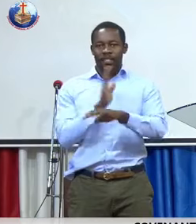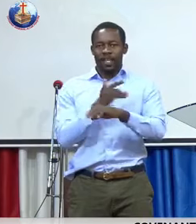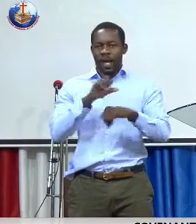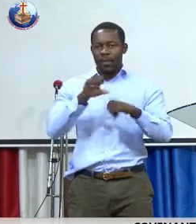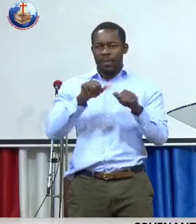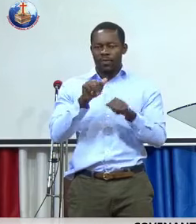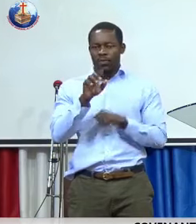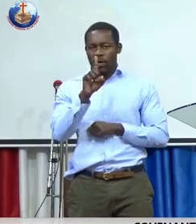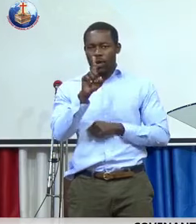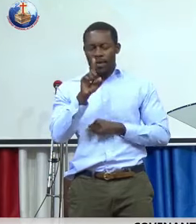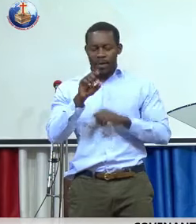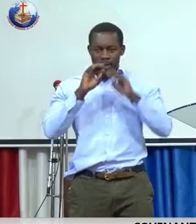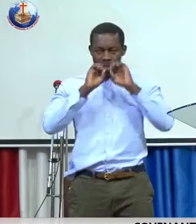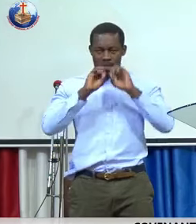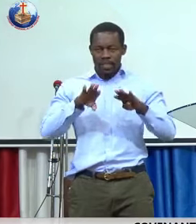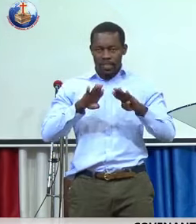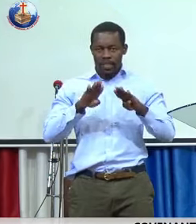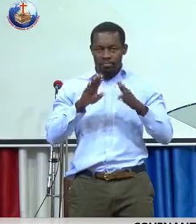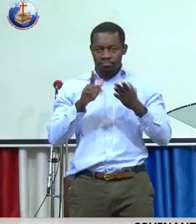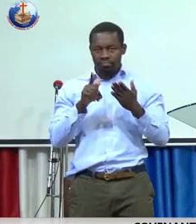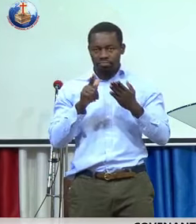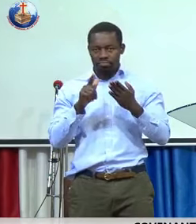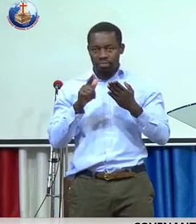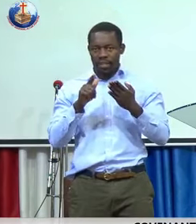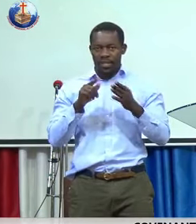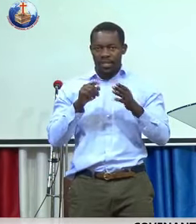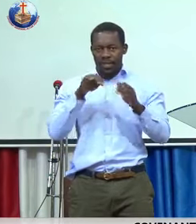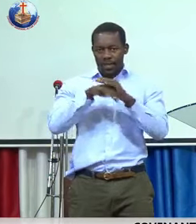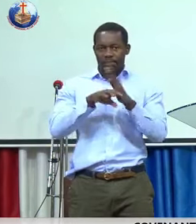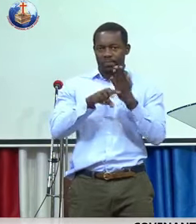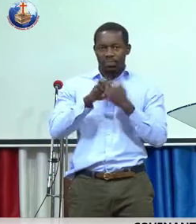one of the blessed attitudes or the beatitudes in Matthew 5.